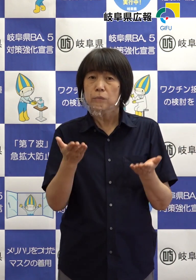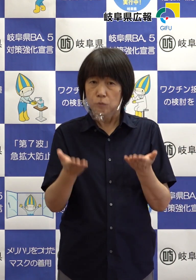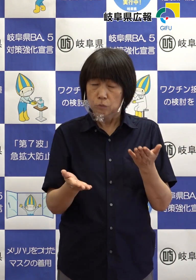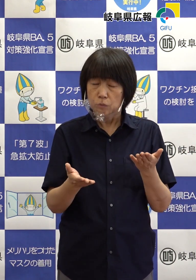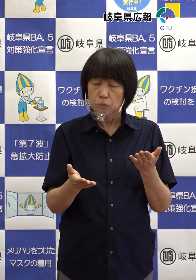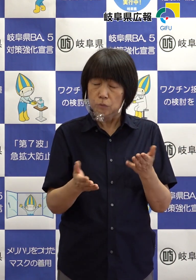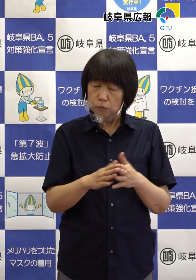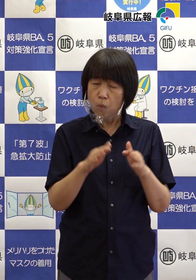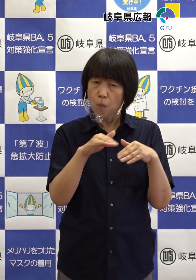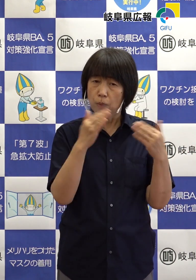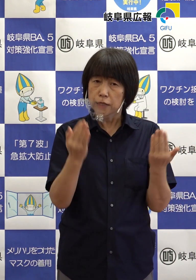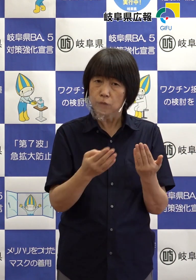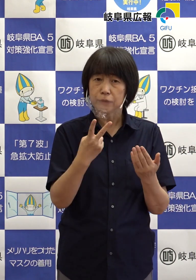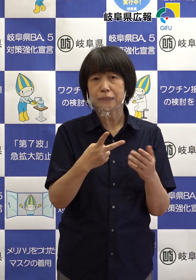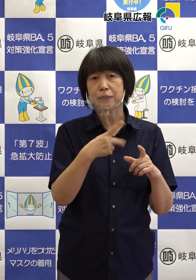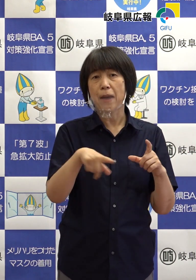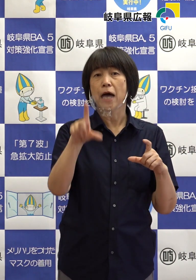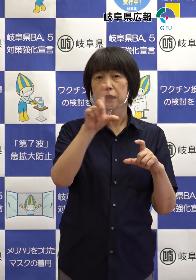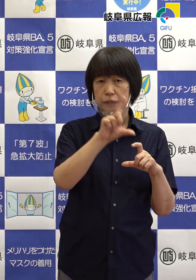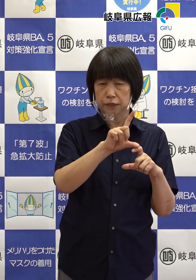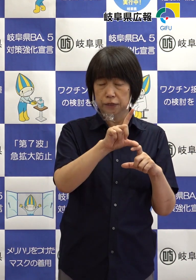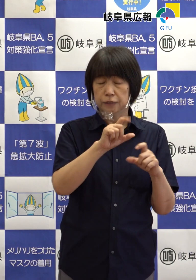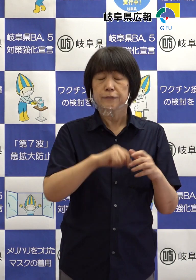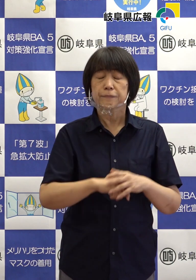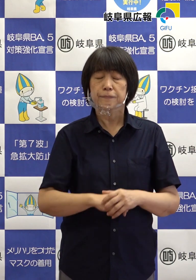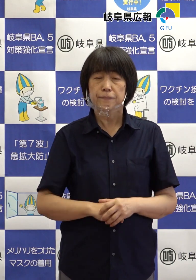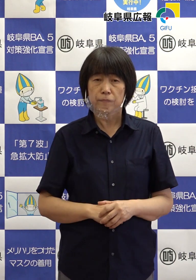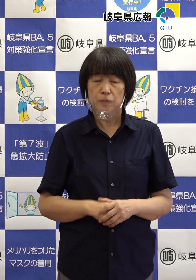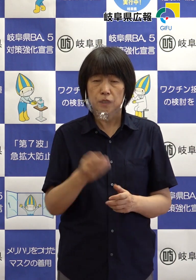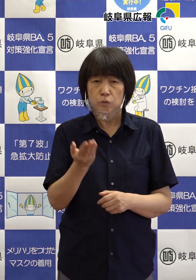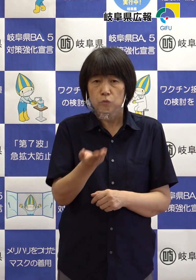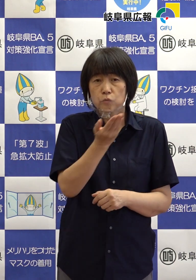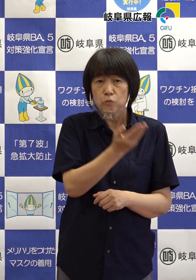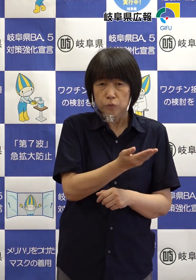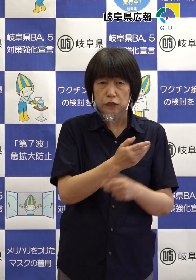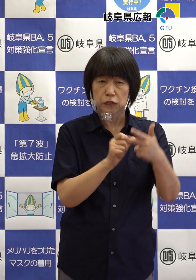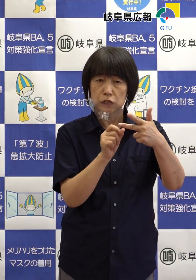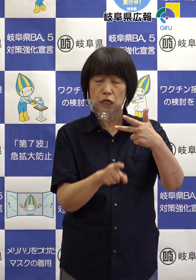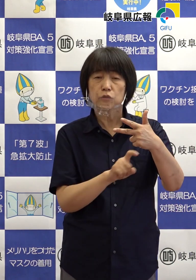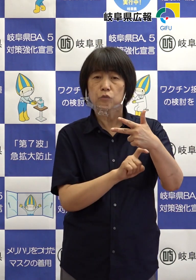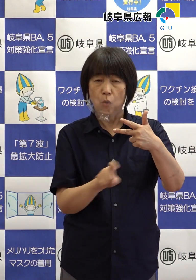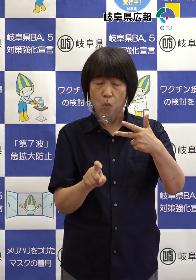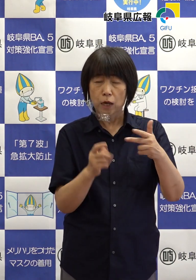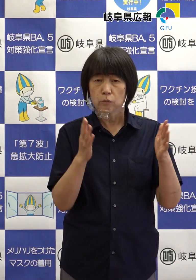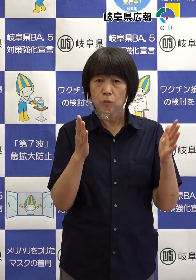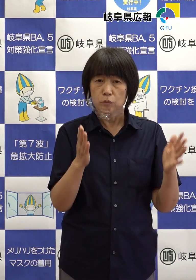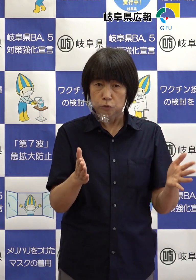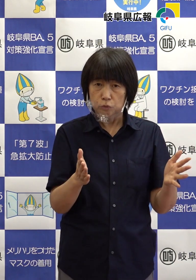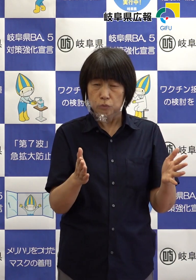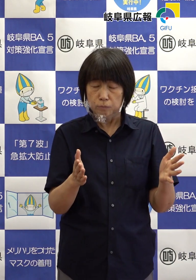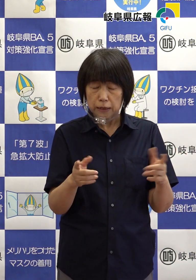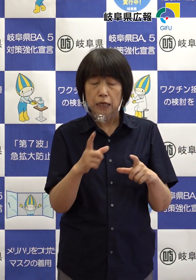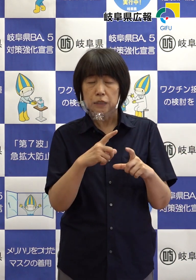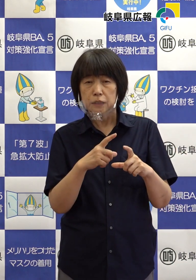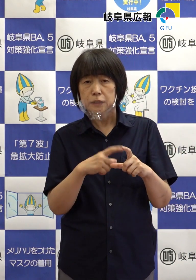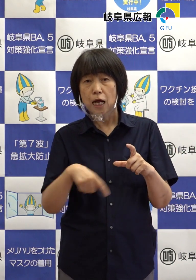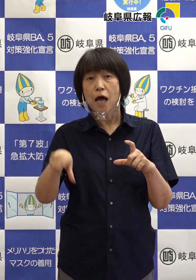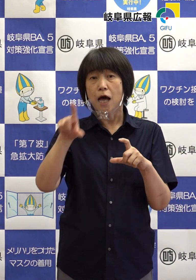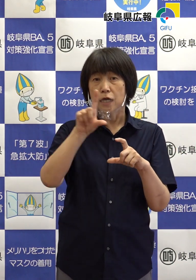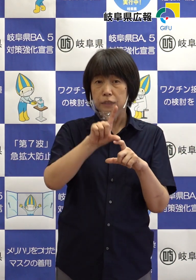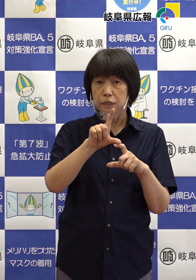とそれから次の10日の週はですねさらにそこから1.95倍増えまし